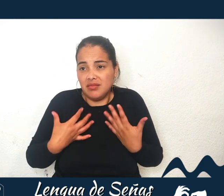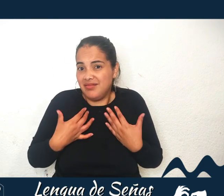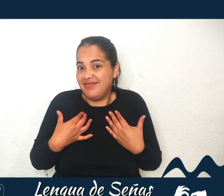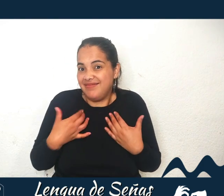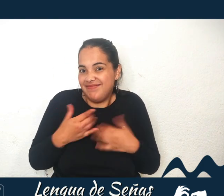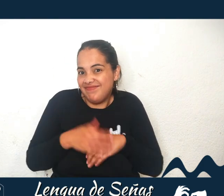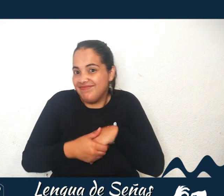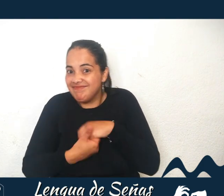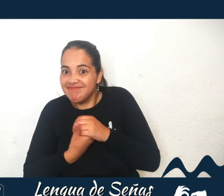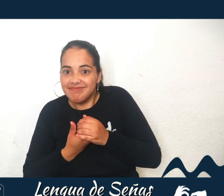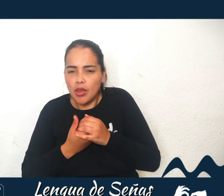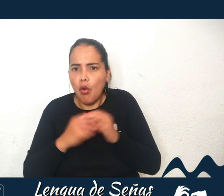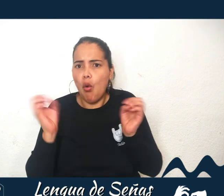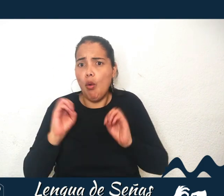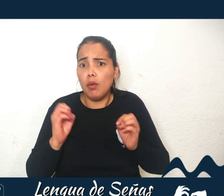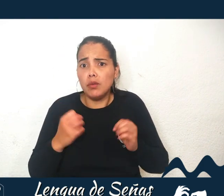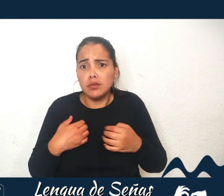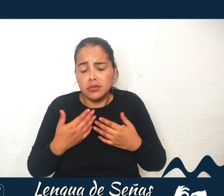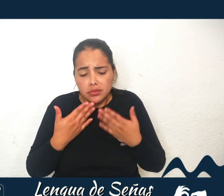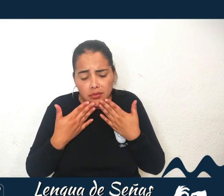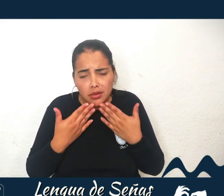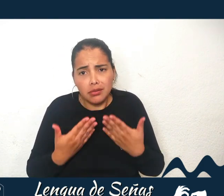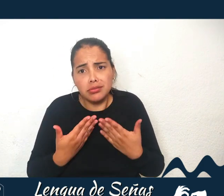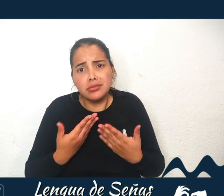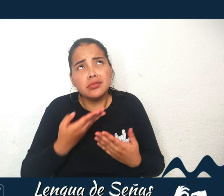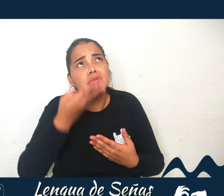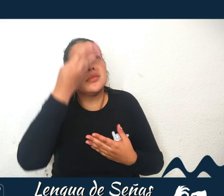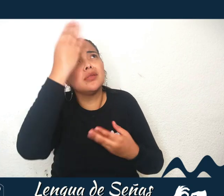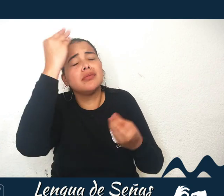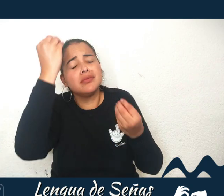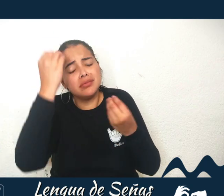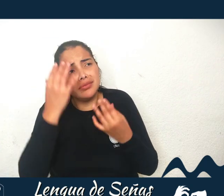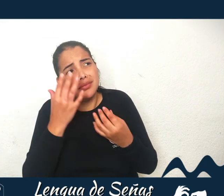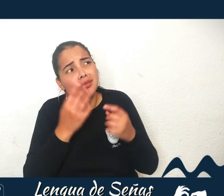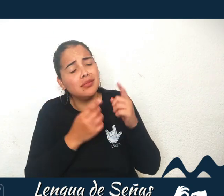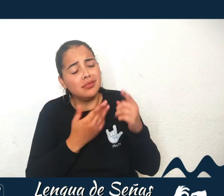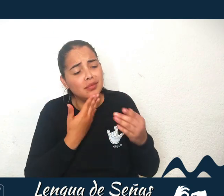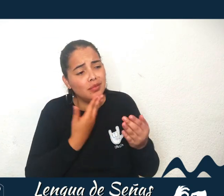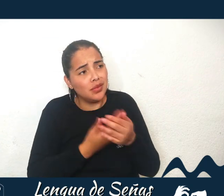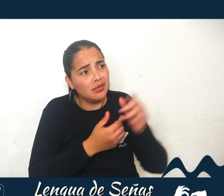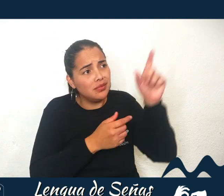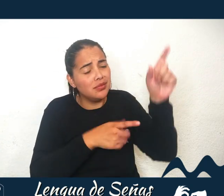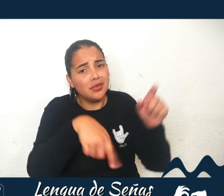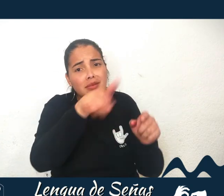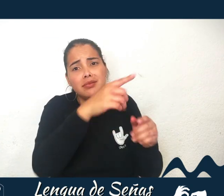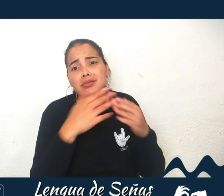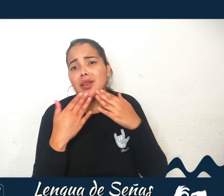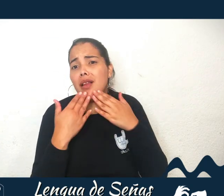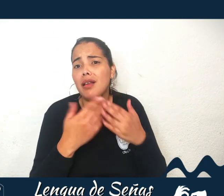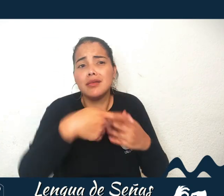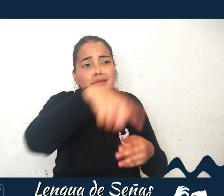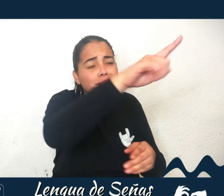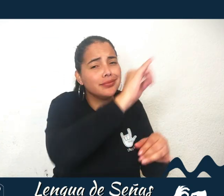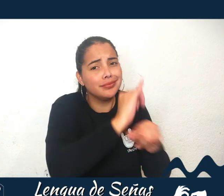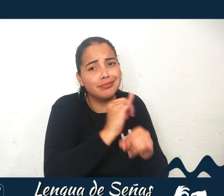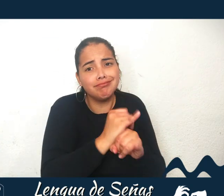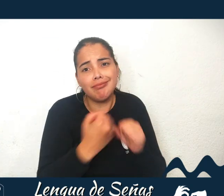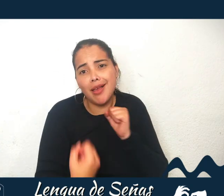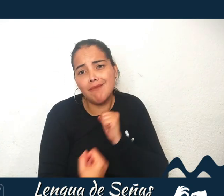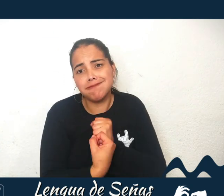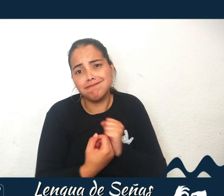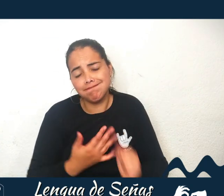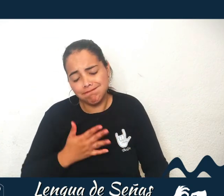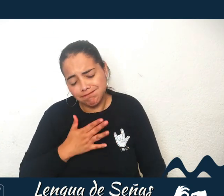obra de Dios en favor de uno, pero también al mismo tiempo vemos ese corazón entregado y damos gracias a Dios por aquel que